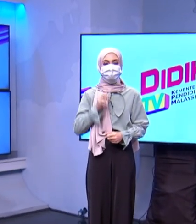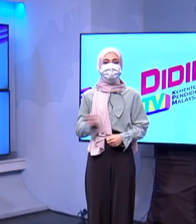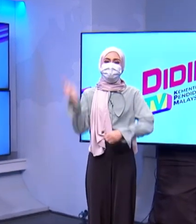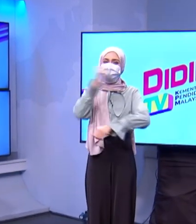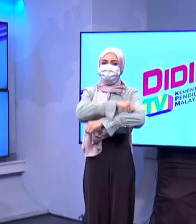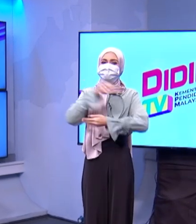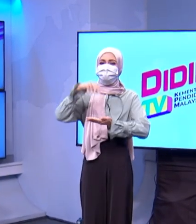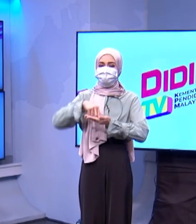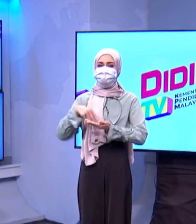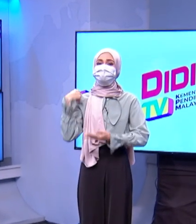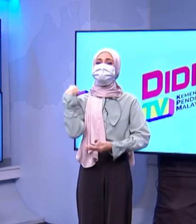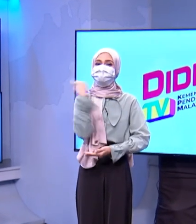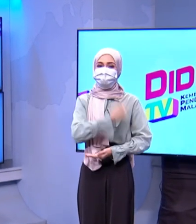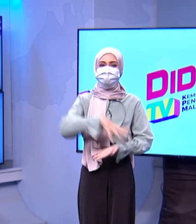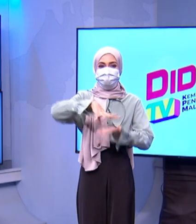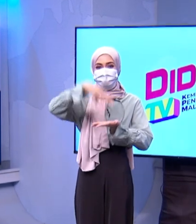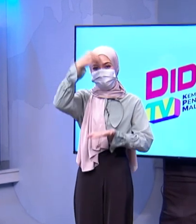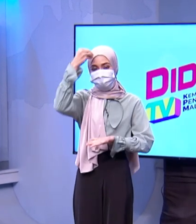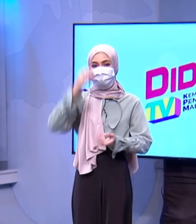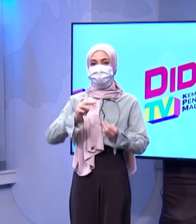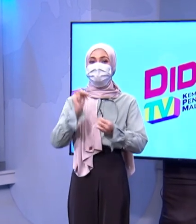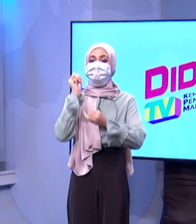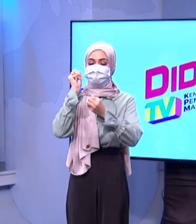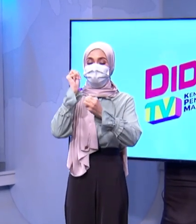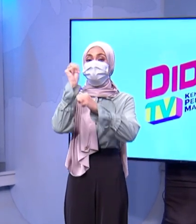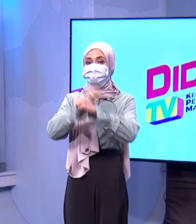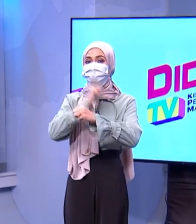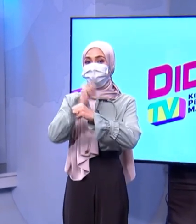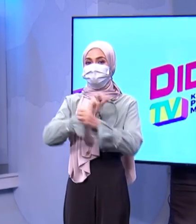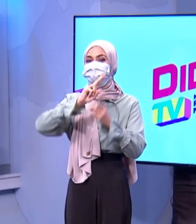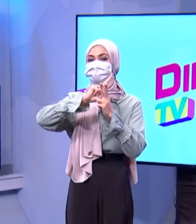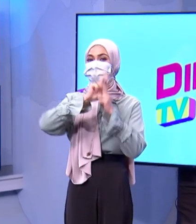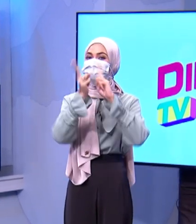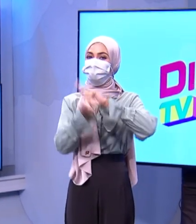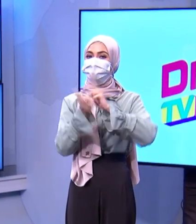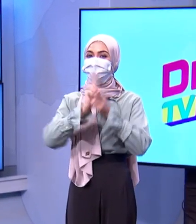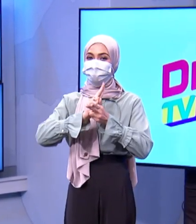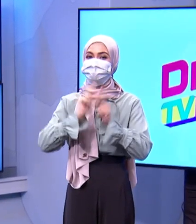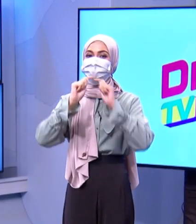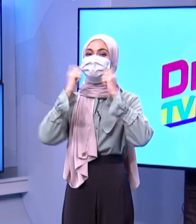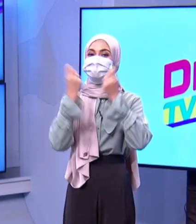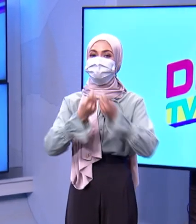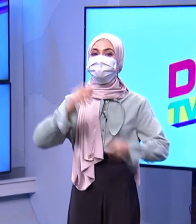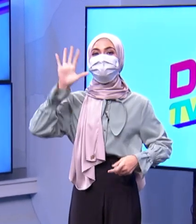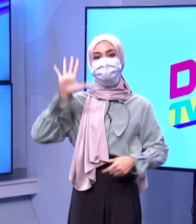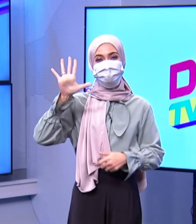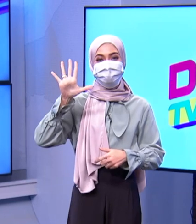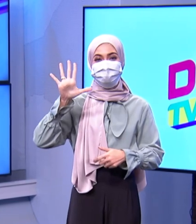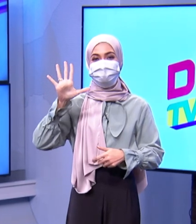hari ini kita enggak belajar matematik ubah I'm tingkatan 5